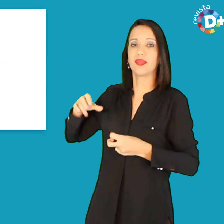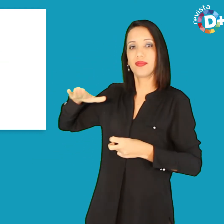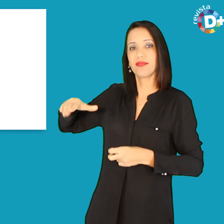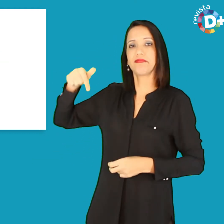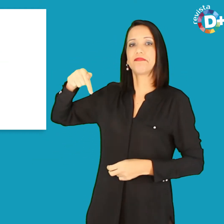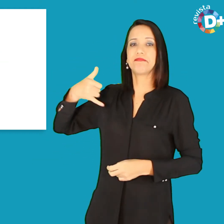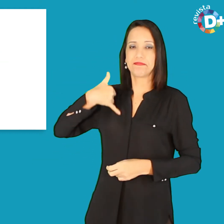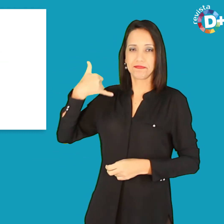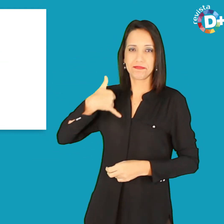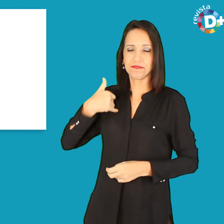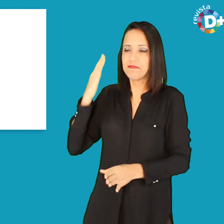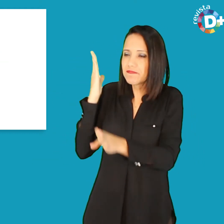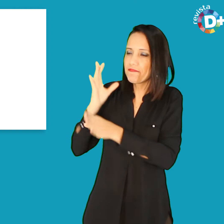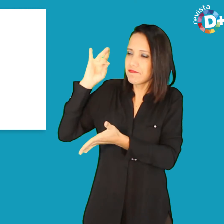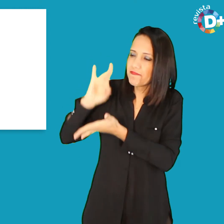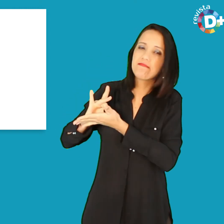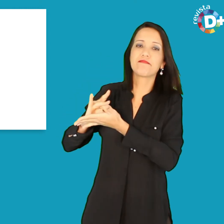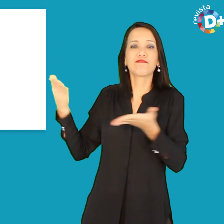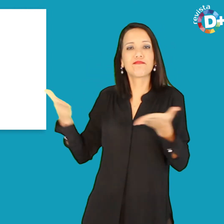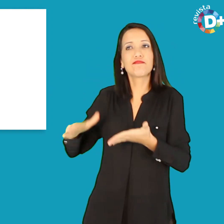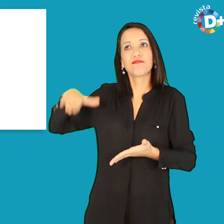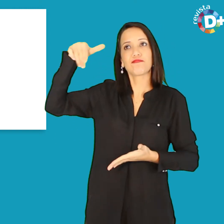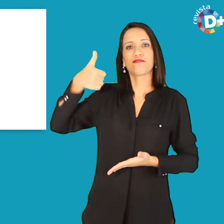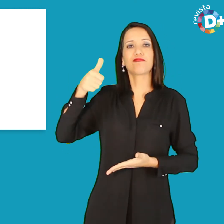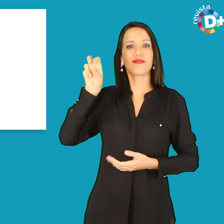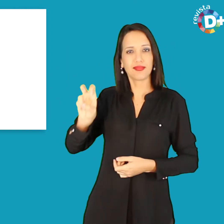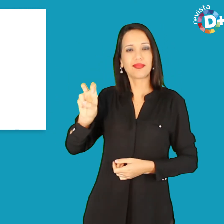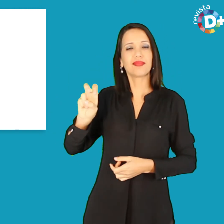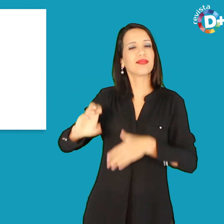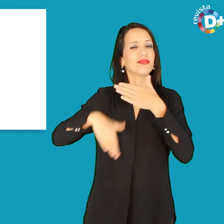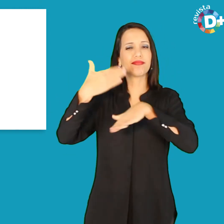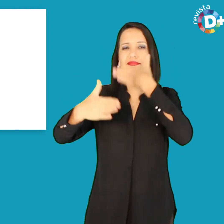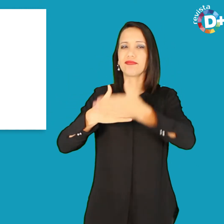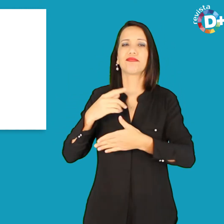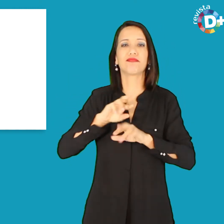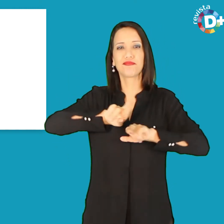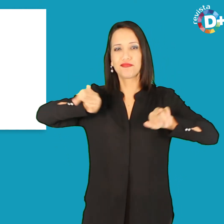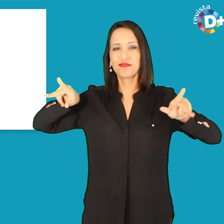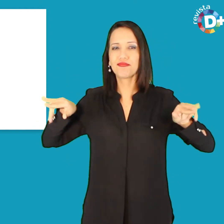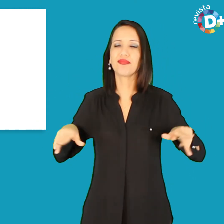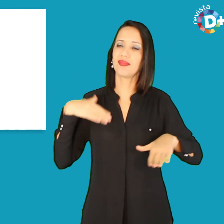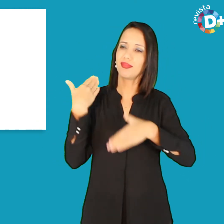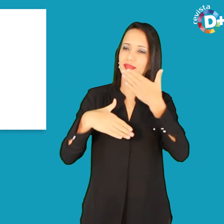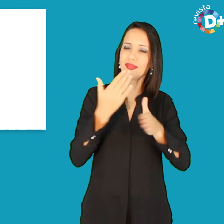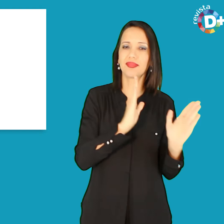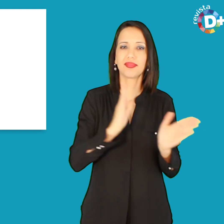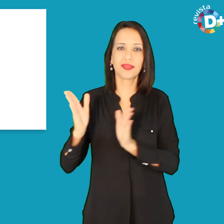suspeitas. Hoje, ele está com 15 anos e atravessou diferentes períodos de queixa, desde baixa autoestima,